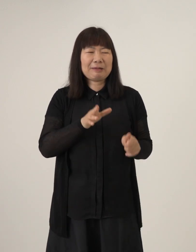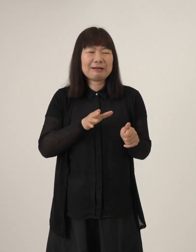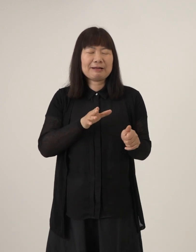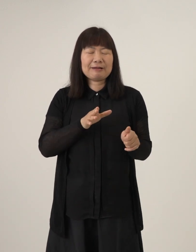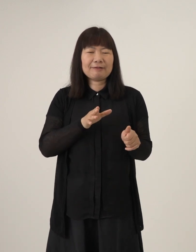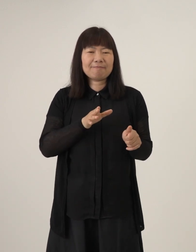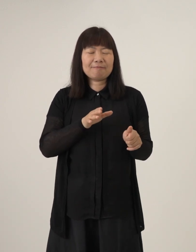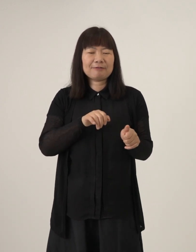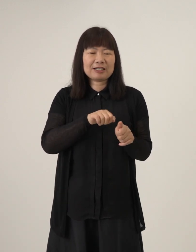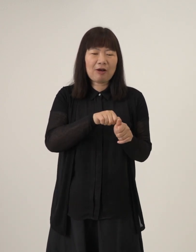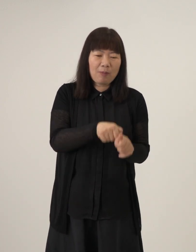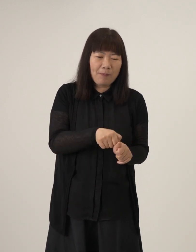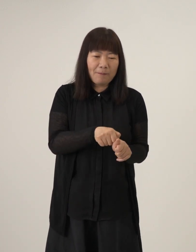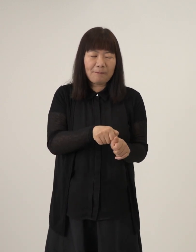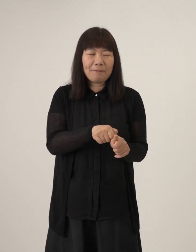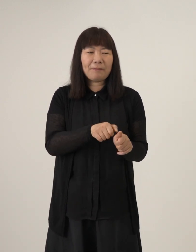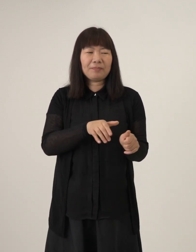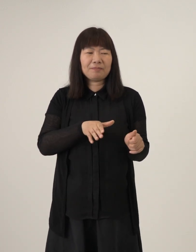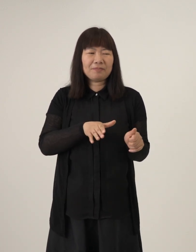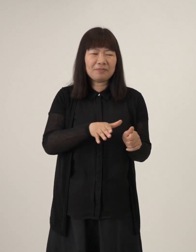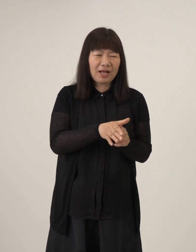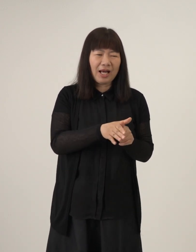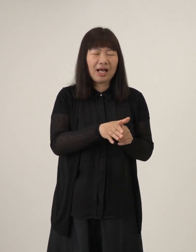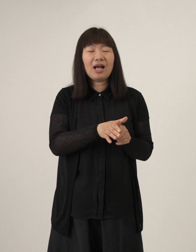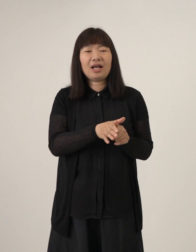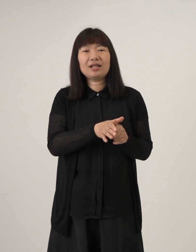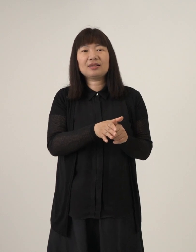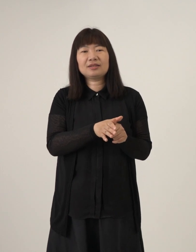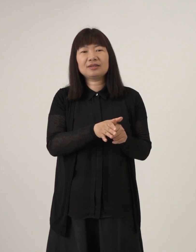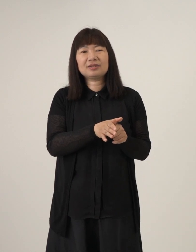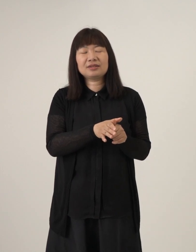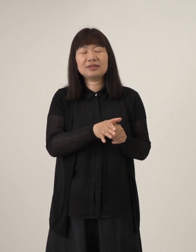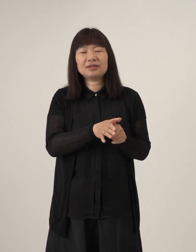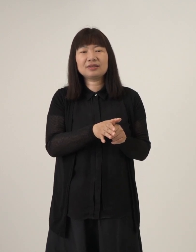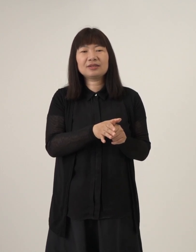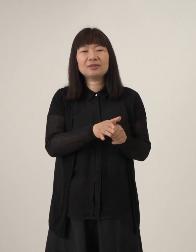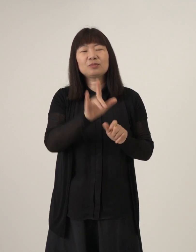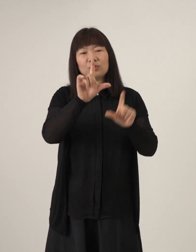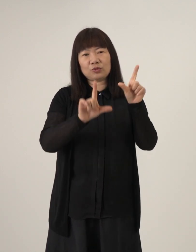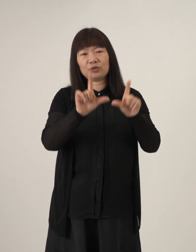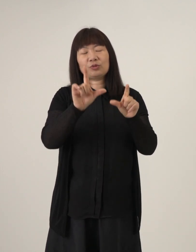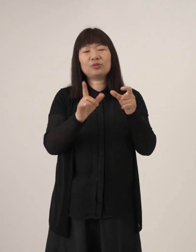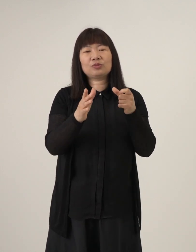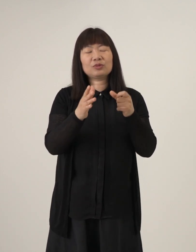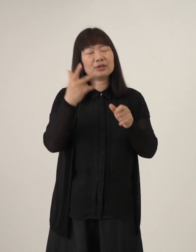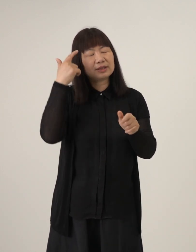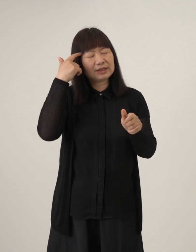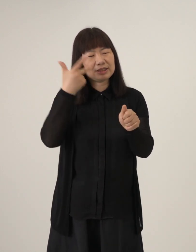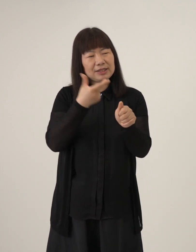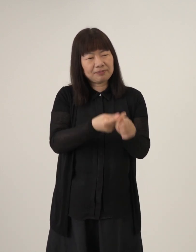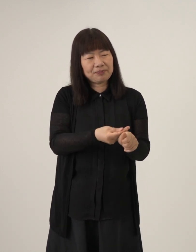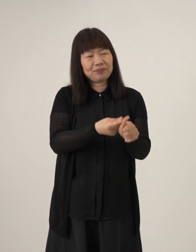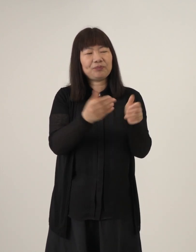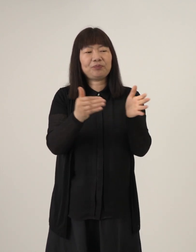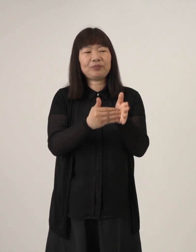끔찍한 현장으로 당시 사람들에게는 공포스럽게 뇌리에 남아